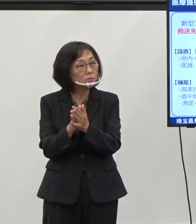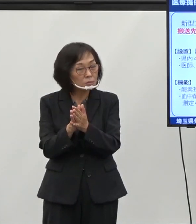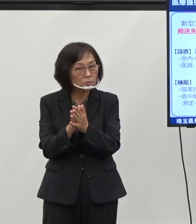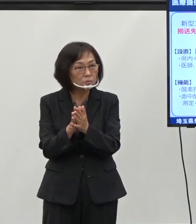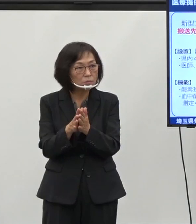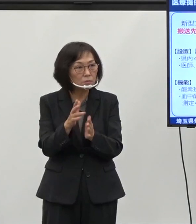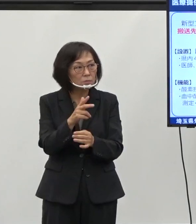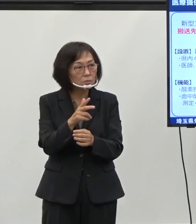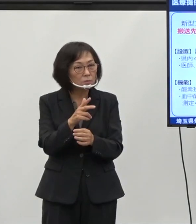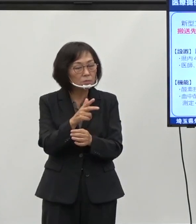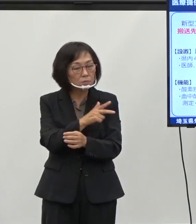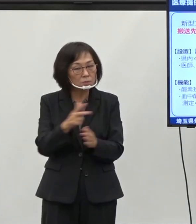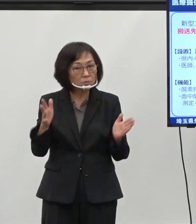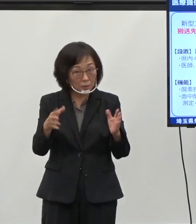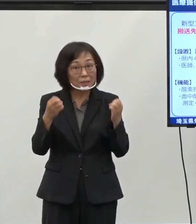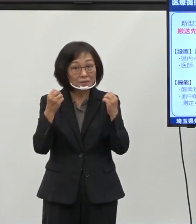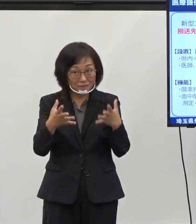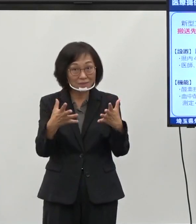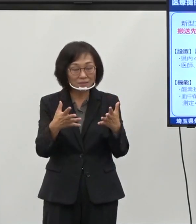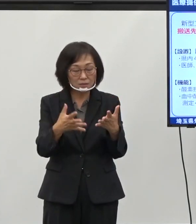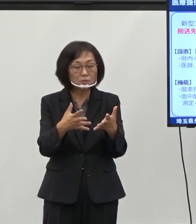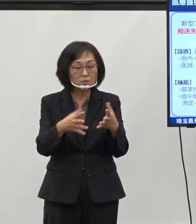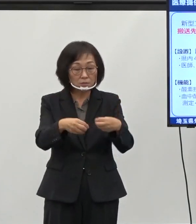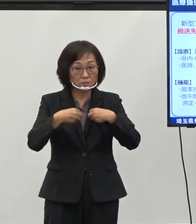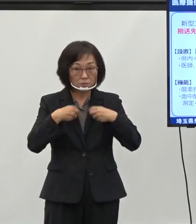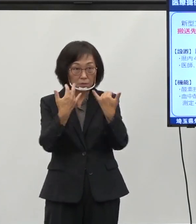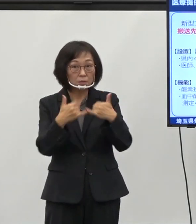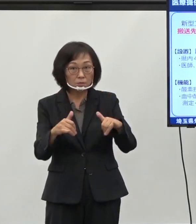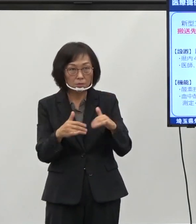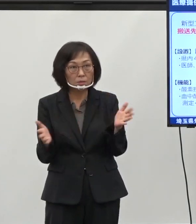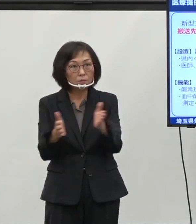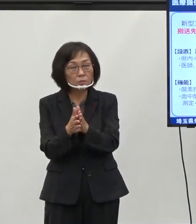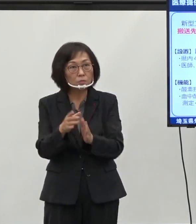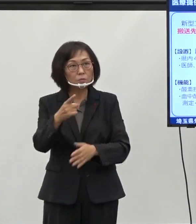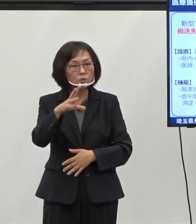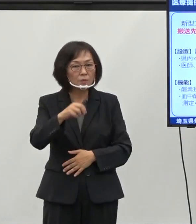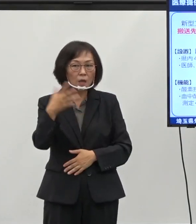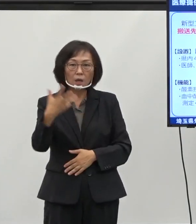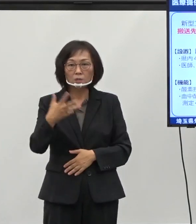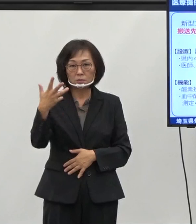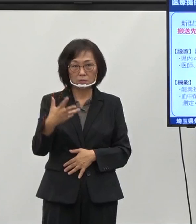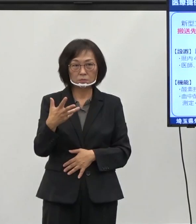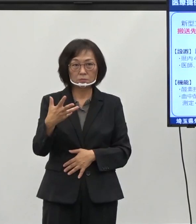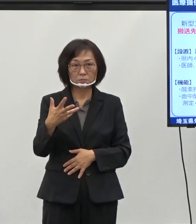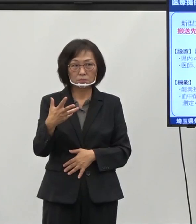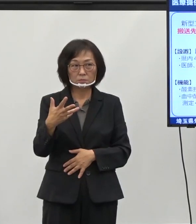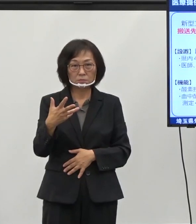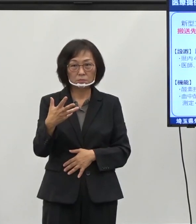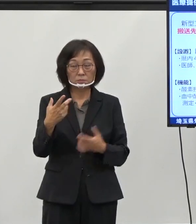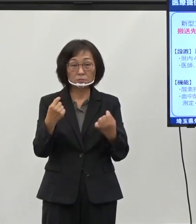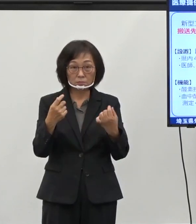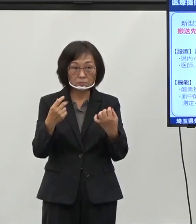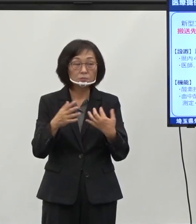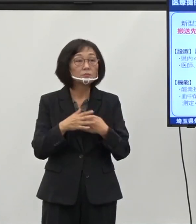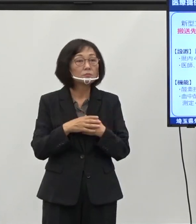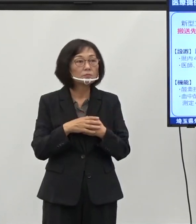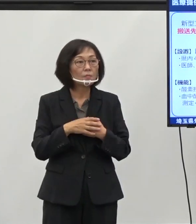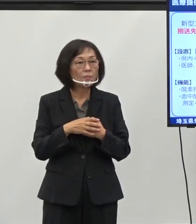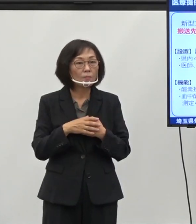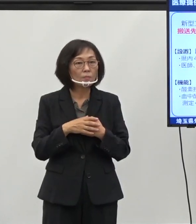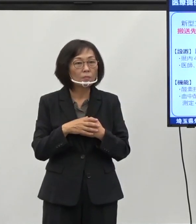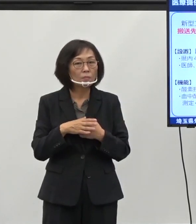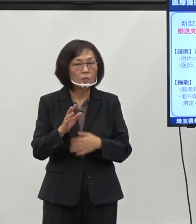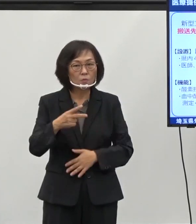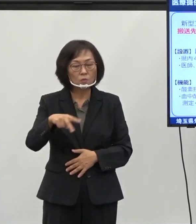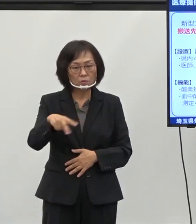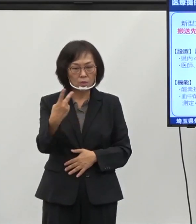の、新規陽性者が、で200人足すと1万8000名のはずなんですけれども、200人程度の、